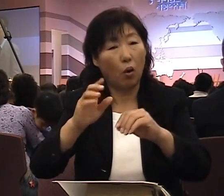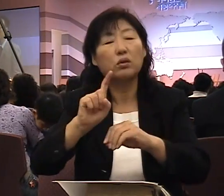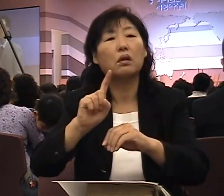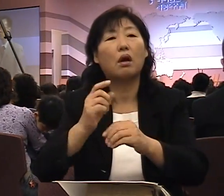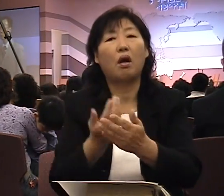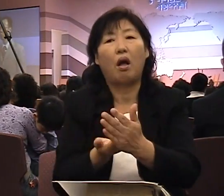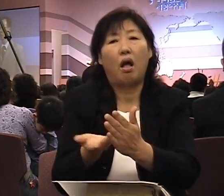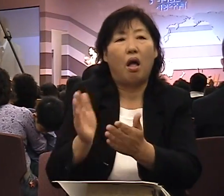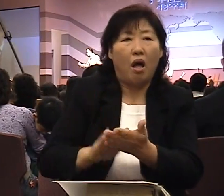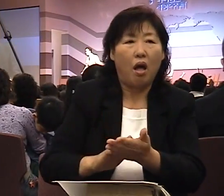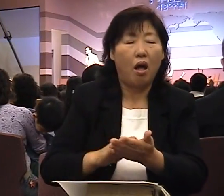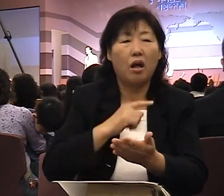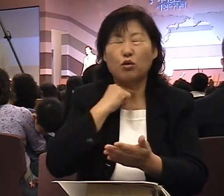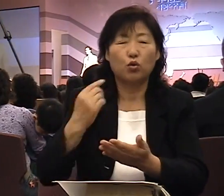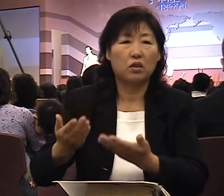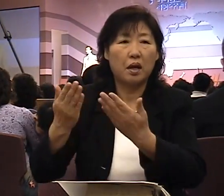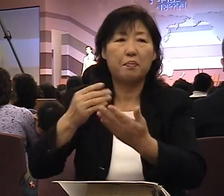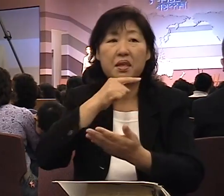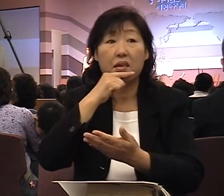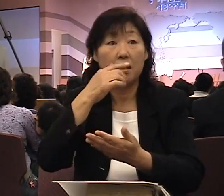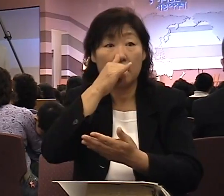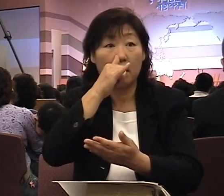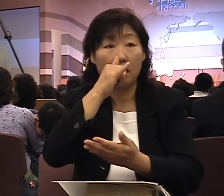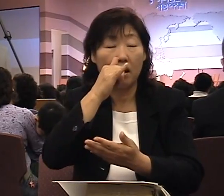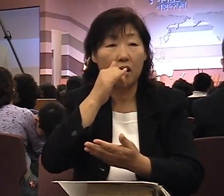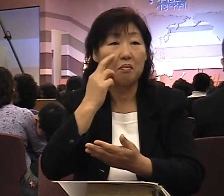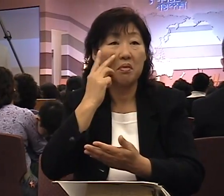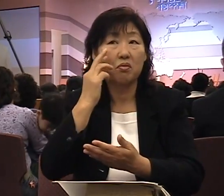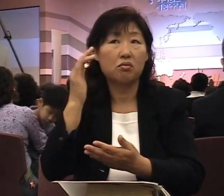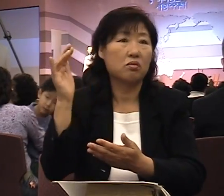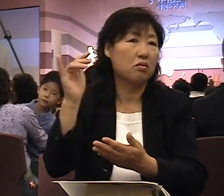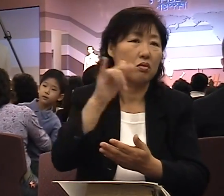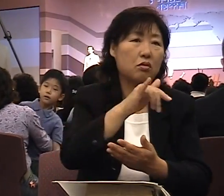주십니까? 순교자의 피로 하시잖아요. 피로.